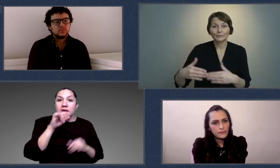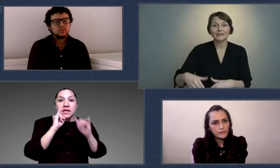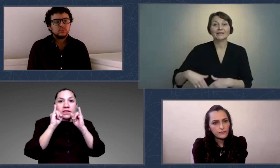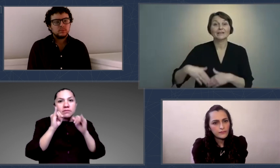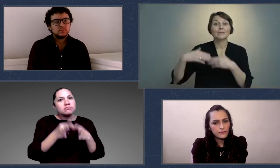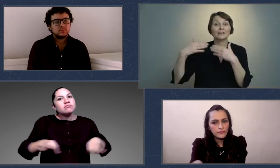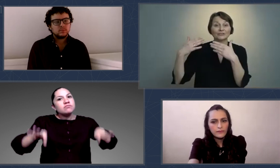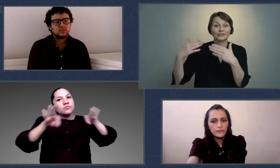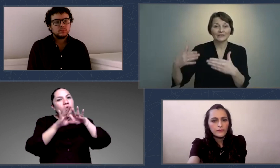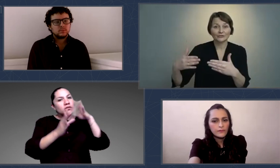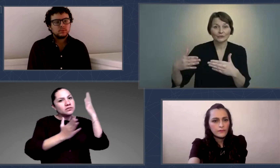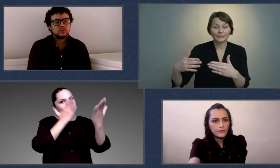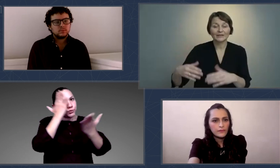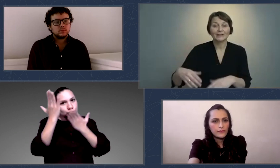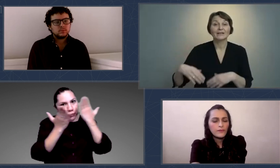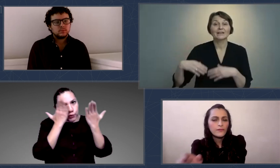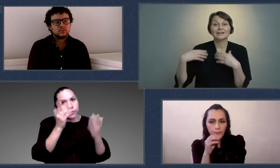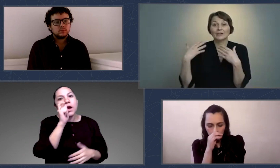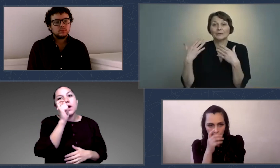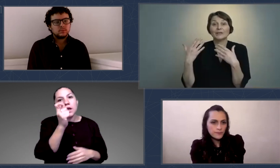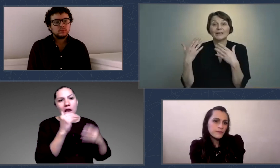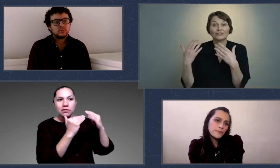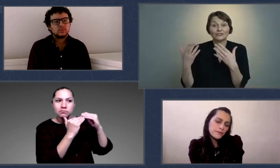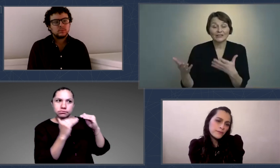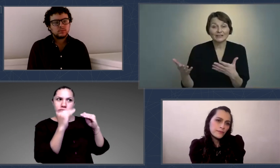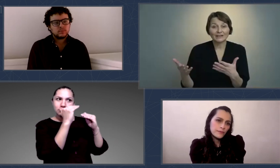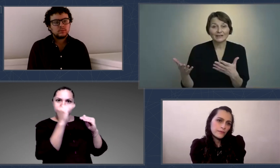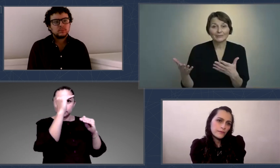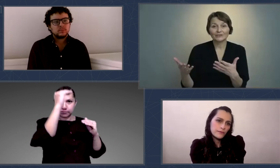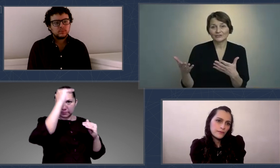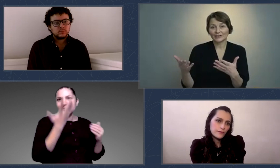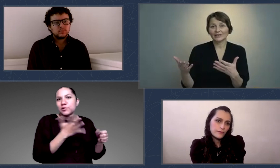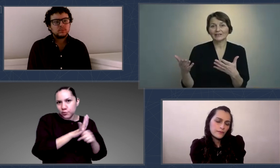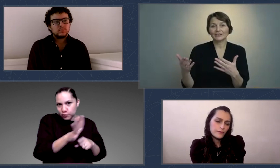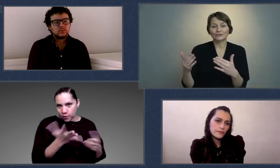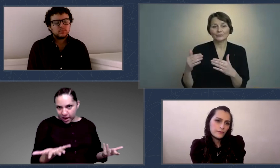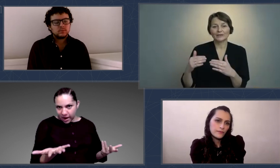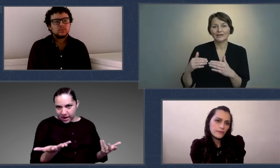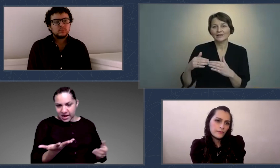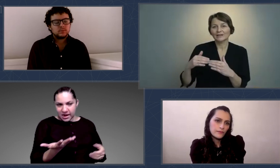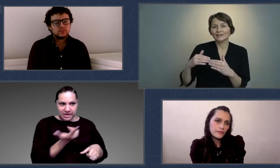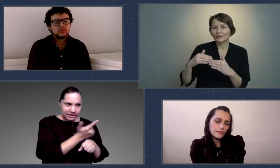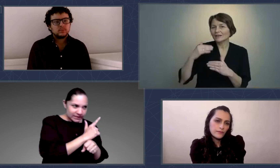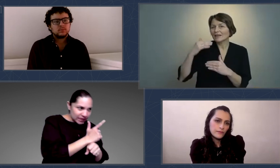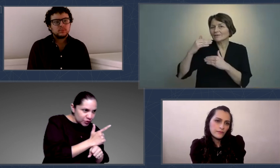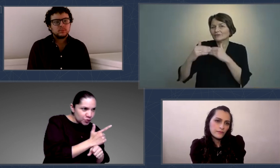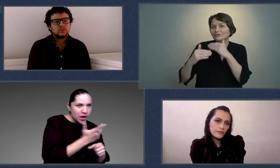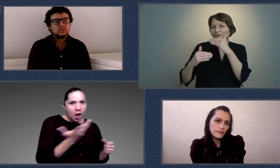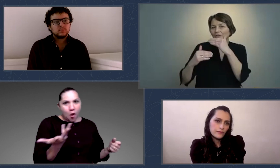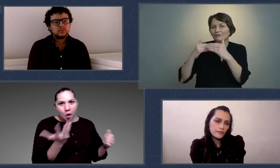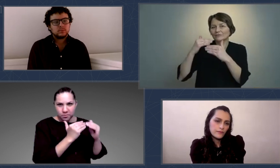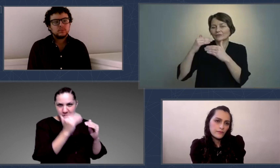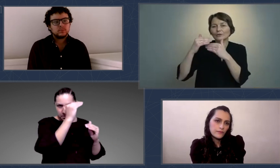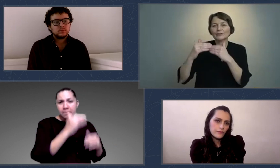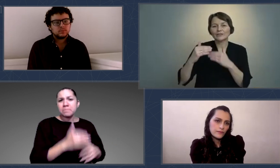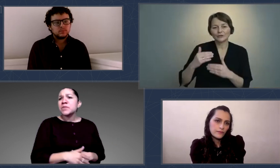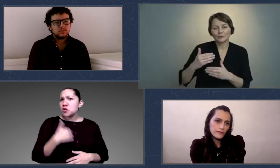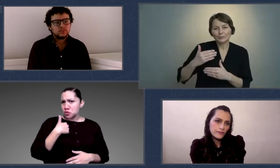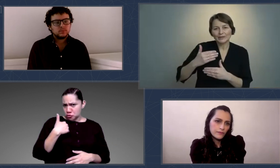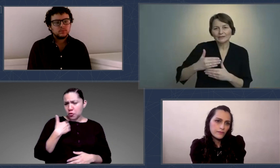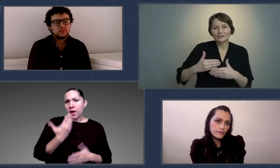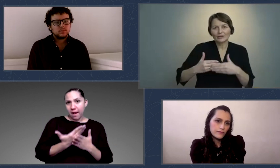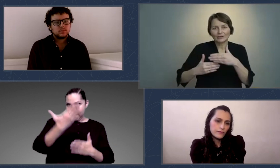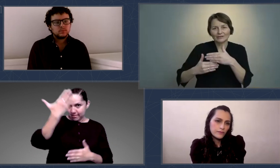have personal es que, taken, como he starting estudiado from varios a grados, empecé communication degree, then I con went una to an licenciatura interpreting, then I went totalmente to an distinta a